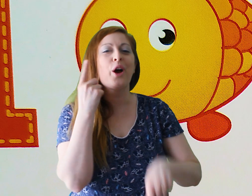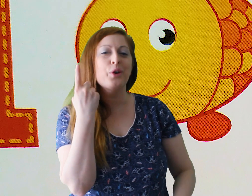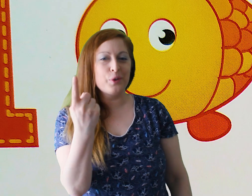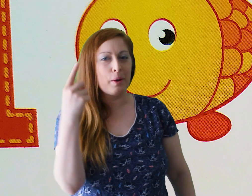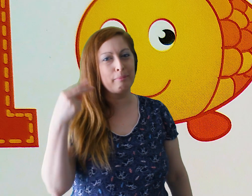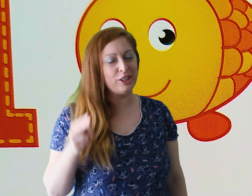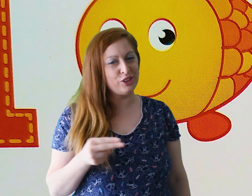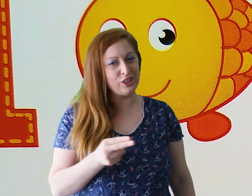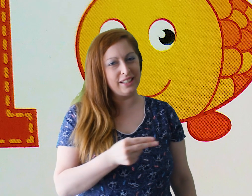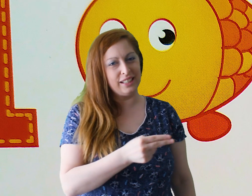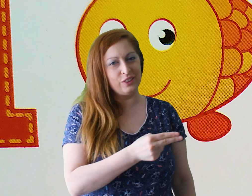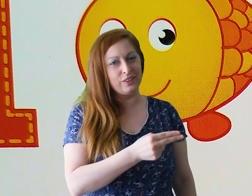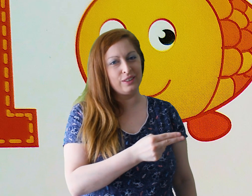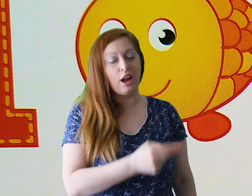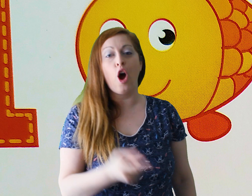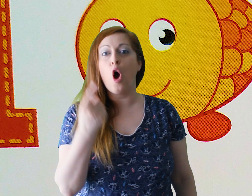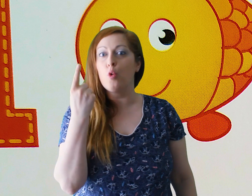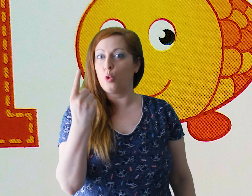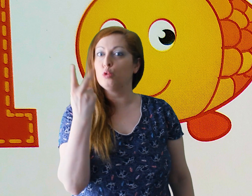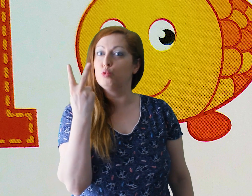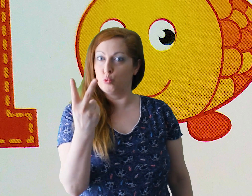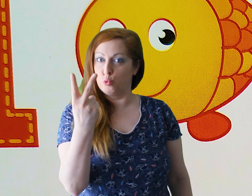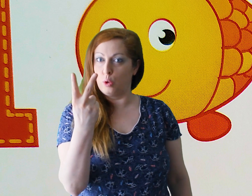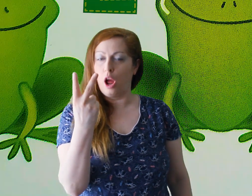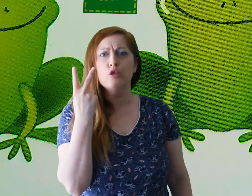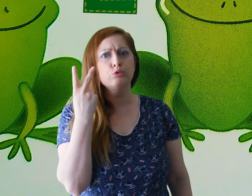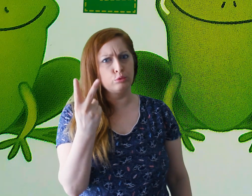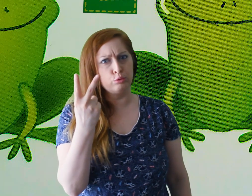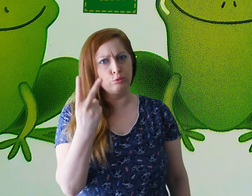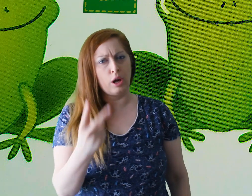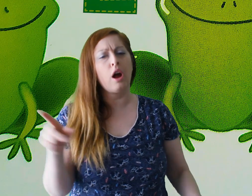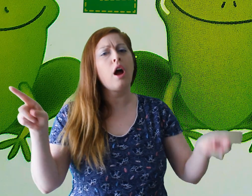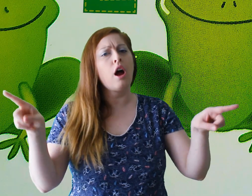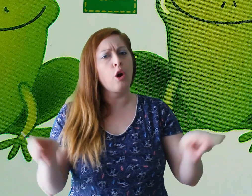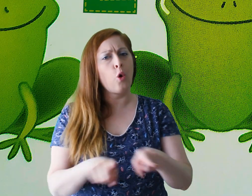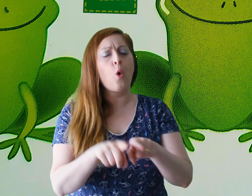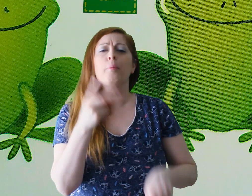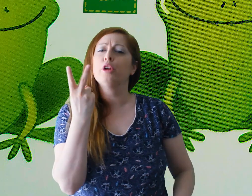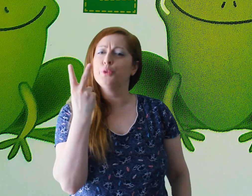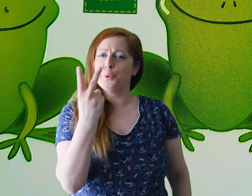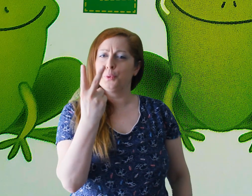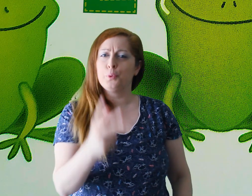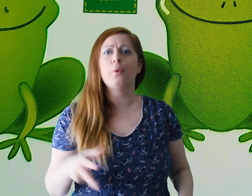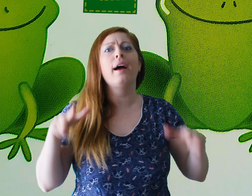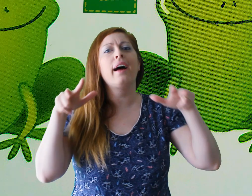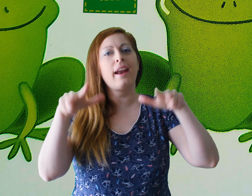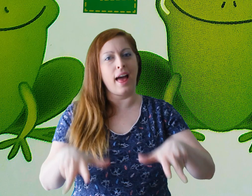un pesciolino, uno, due, due come due rane,